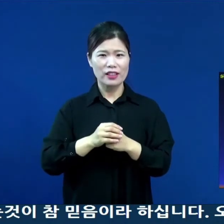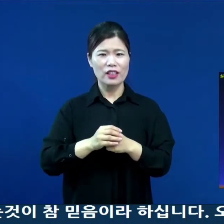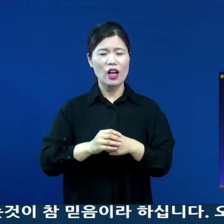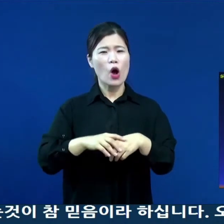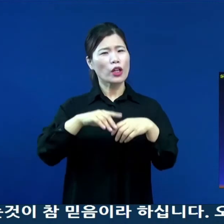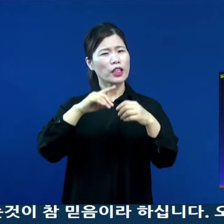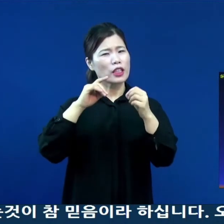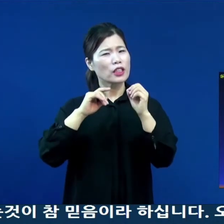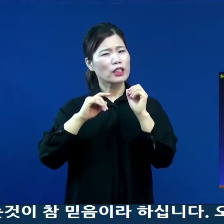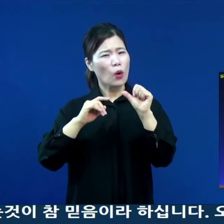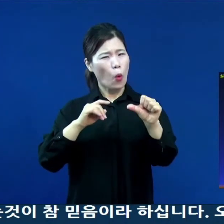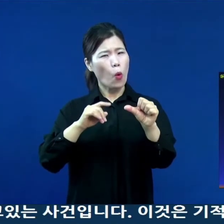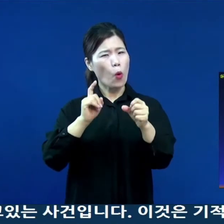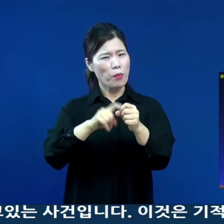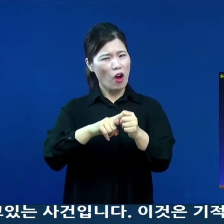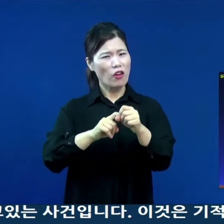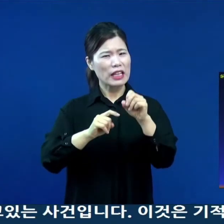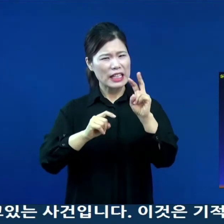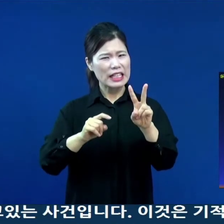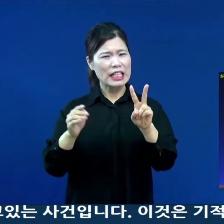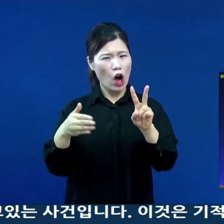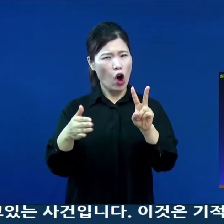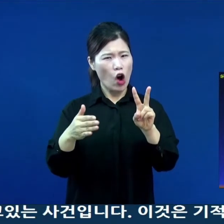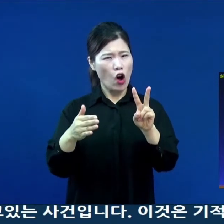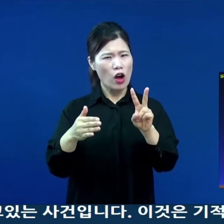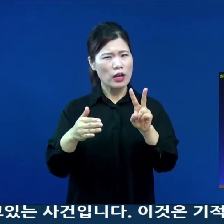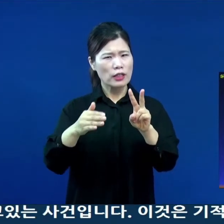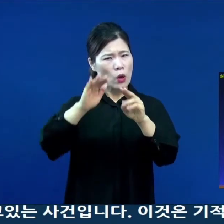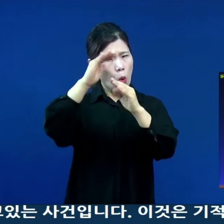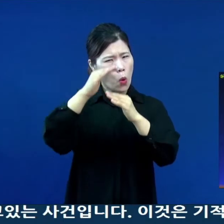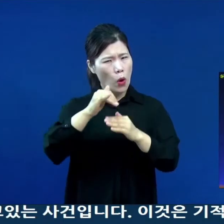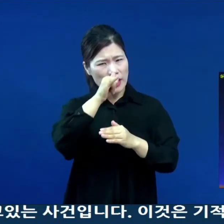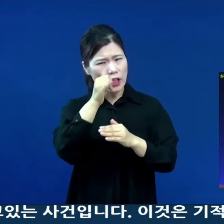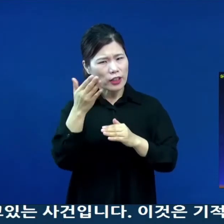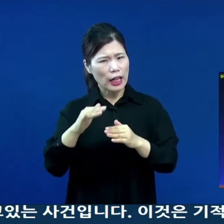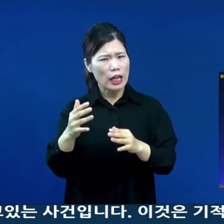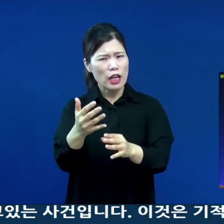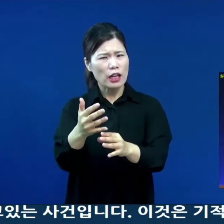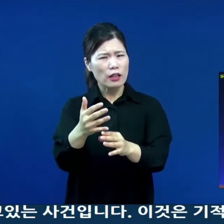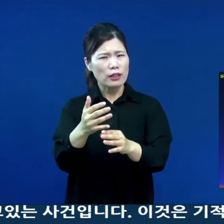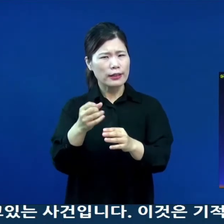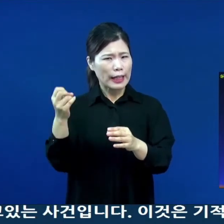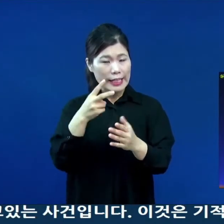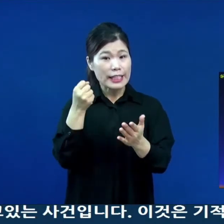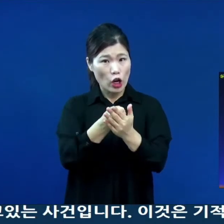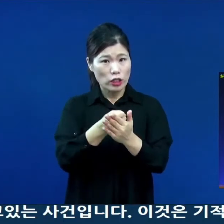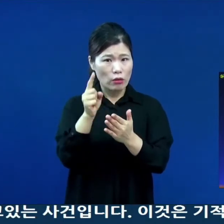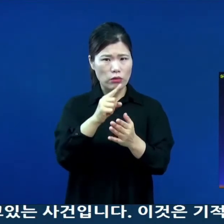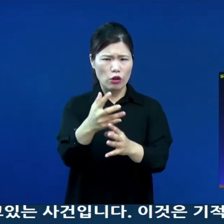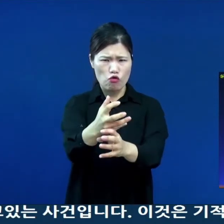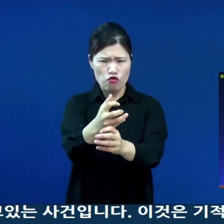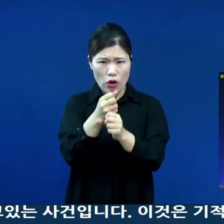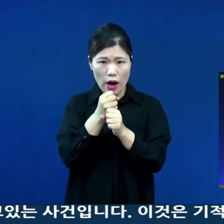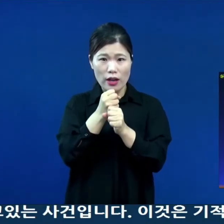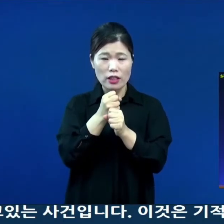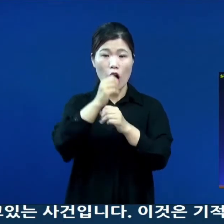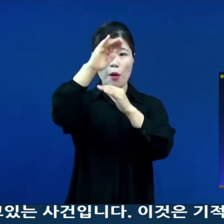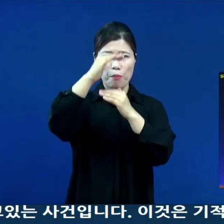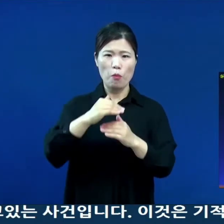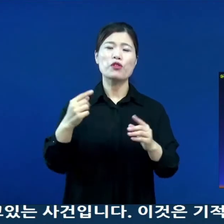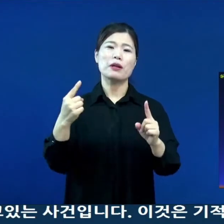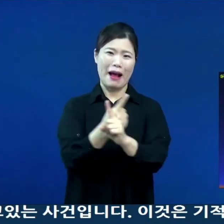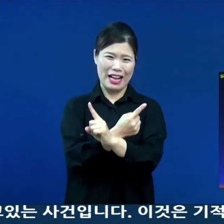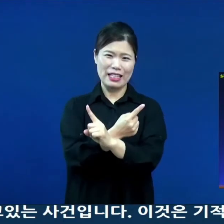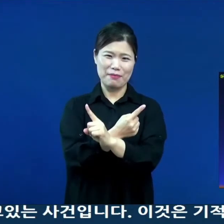정했다가 어저께 그래도 가장 핵심 부분을 본문으로 정해야겠다 해서 본문을 바꿨습니다.